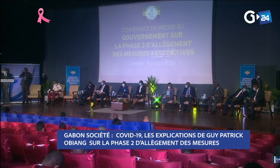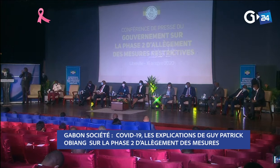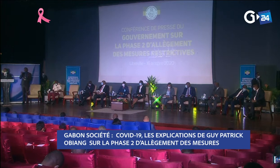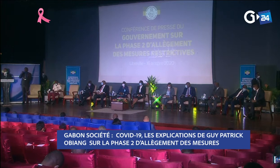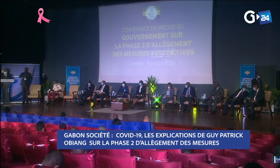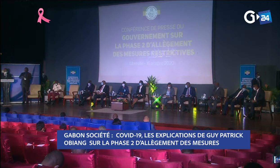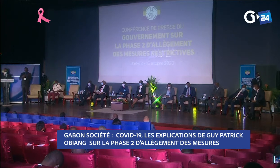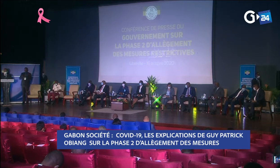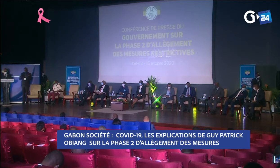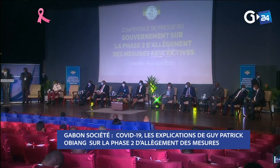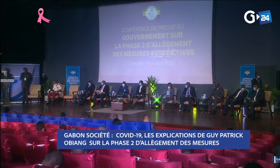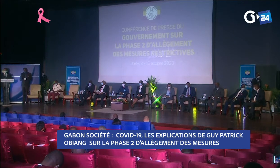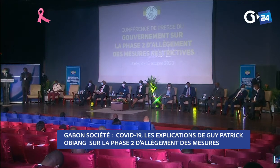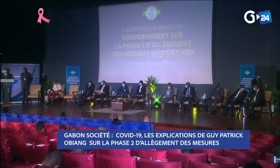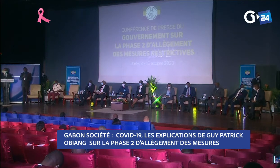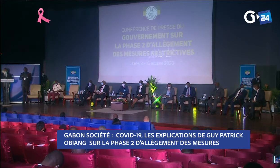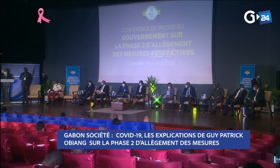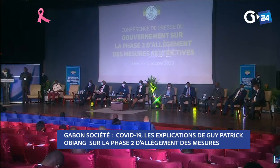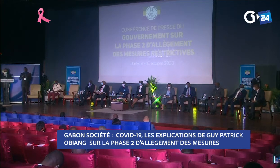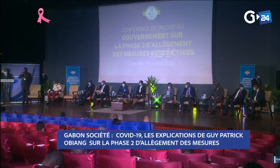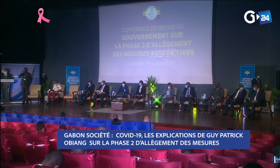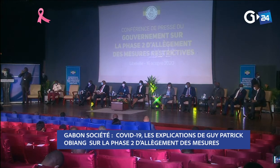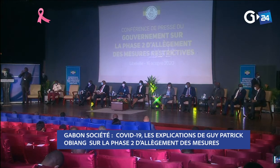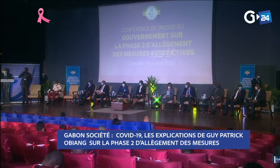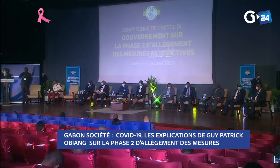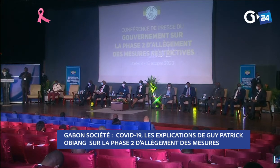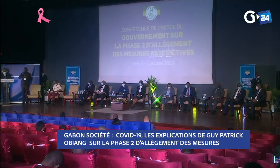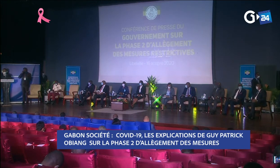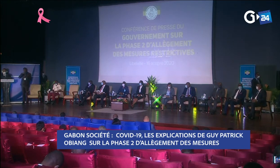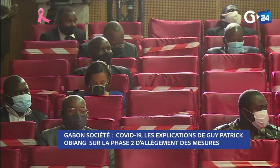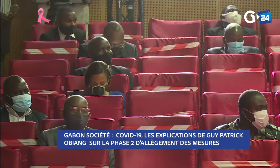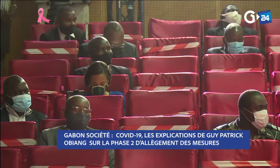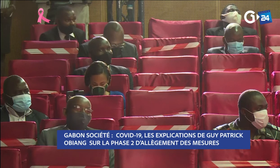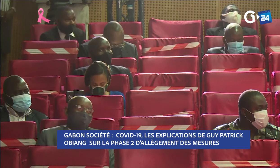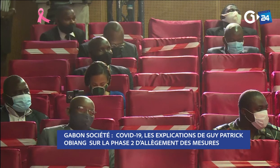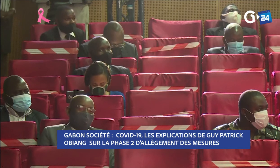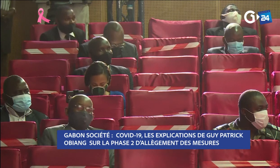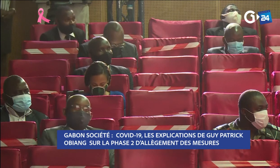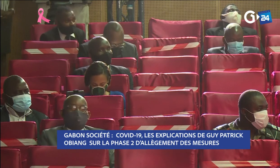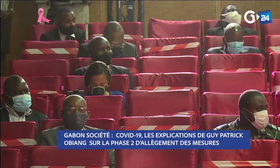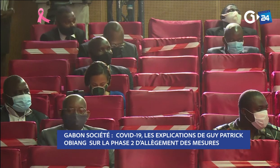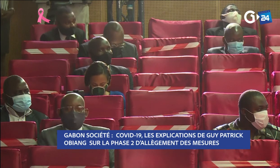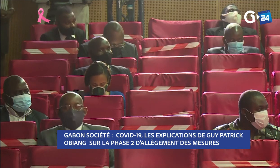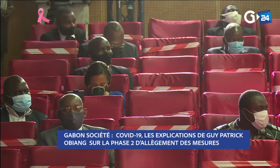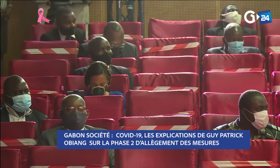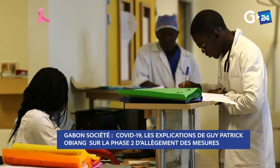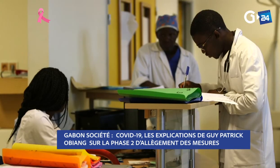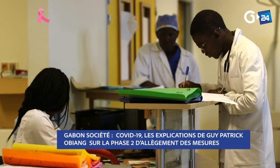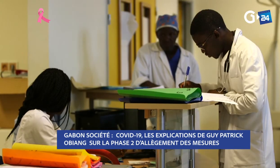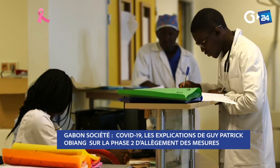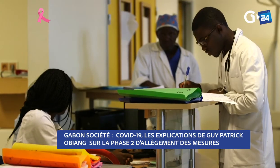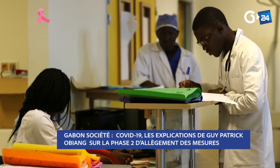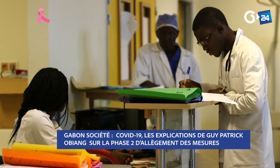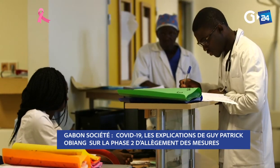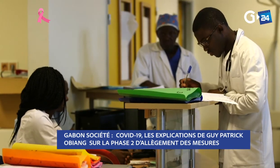national et de 5 jours pour toute personne en partance ou en provenance de l'étranger. Pour